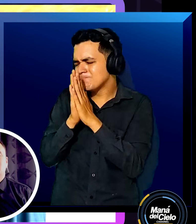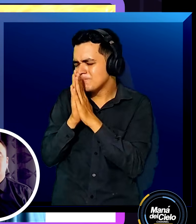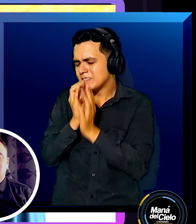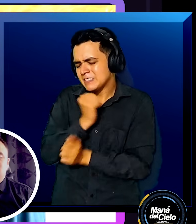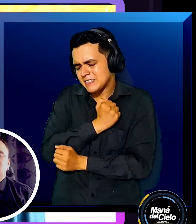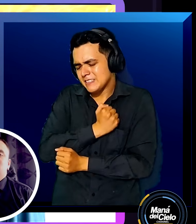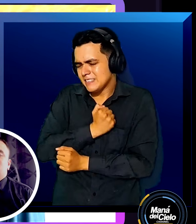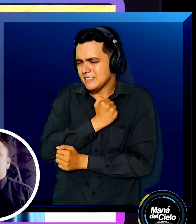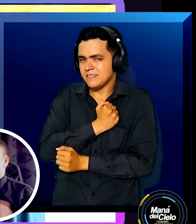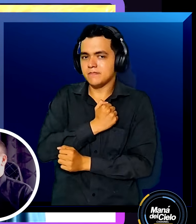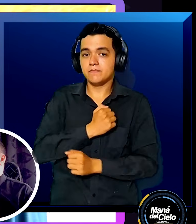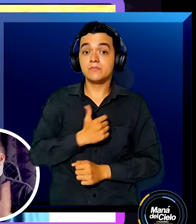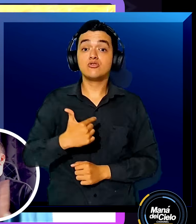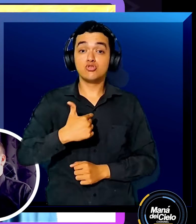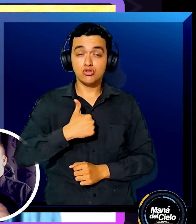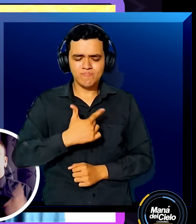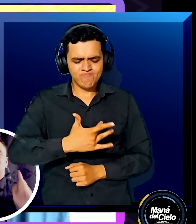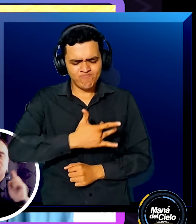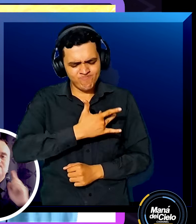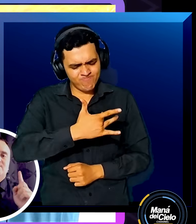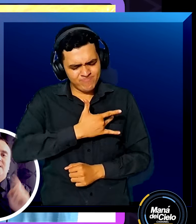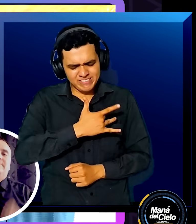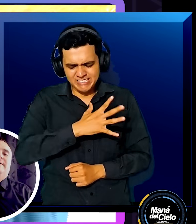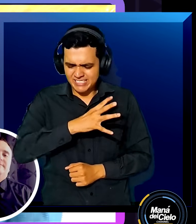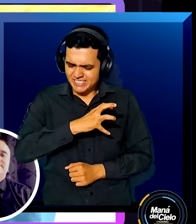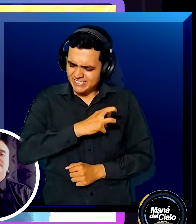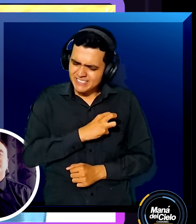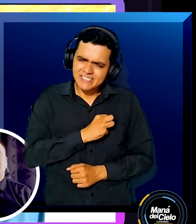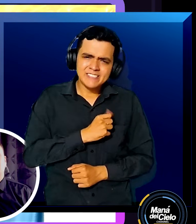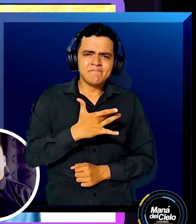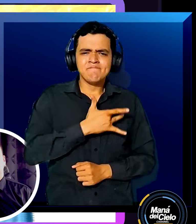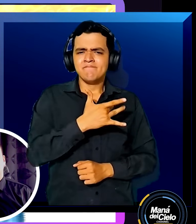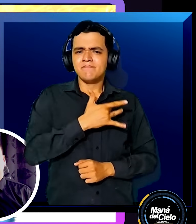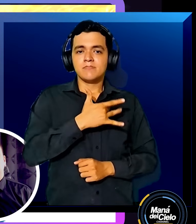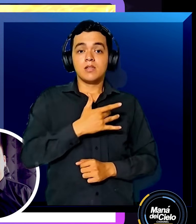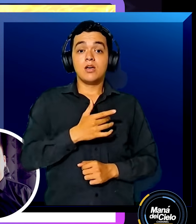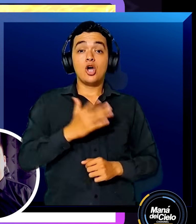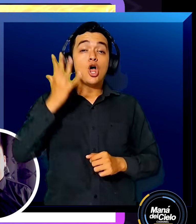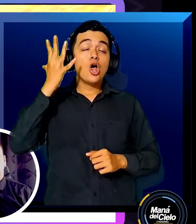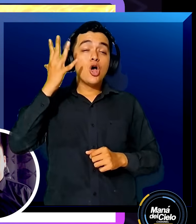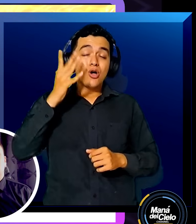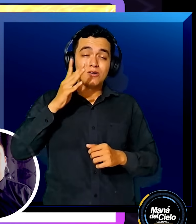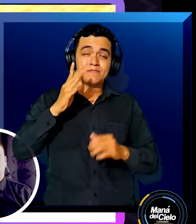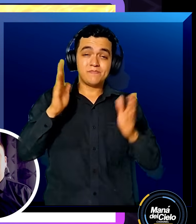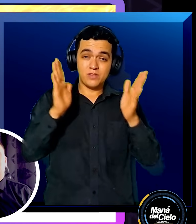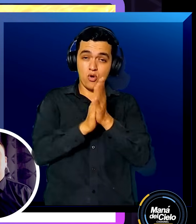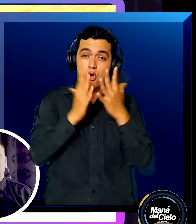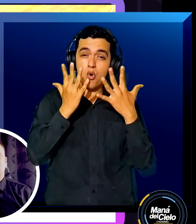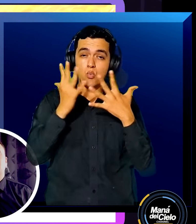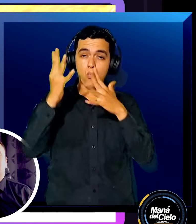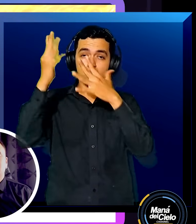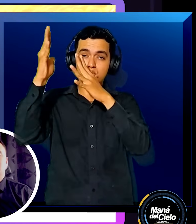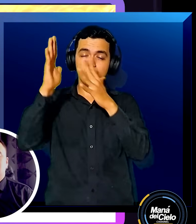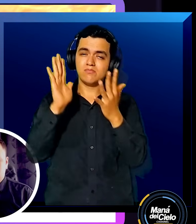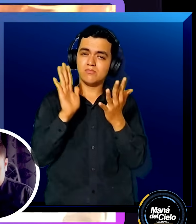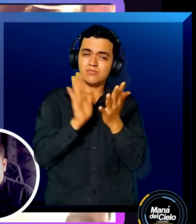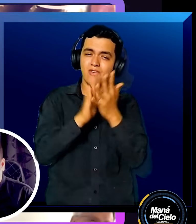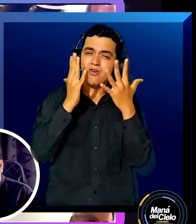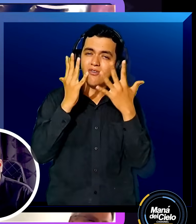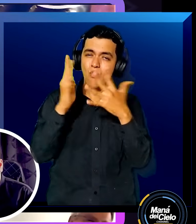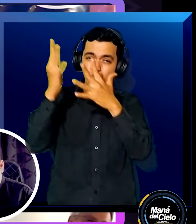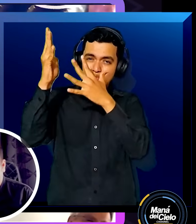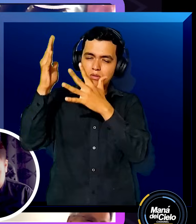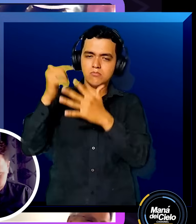porque ya iban como 15, 17 días y a veces pensaba: la mataron, se murió. Me sentía como derrotada, que se había